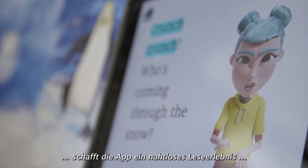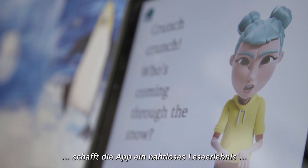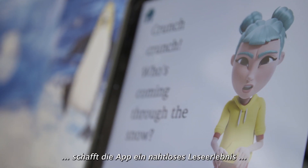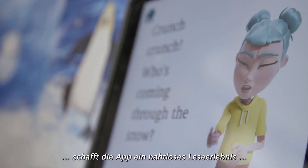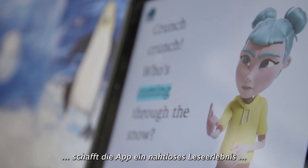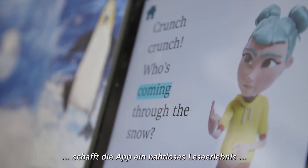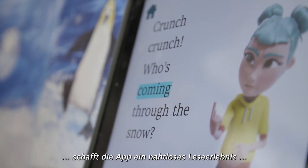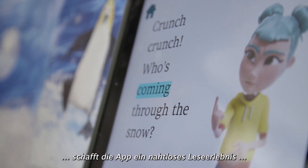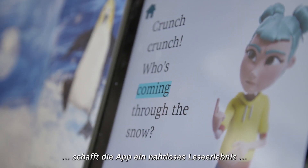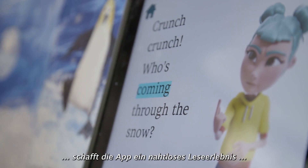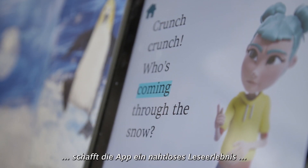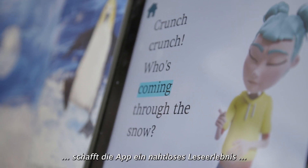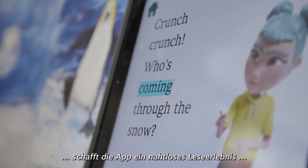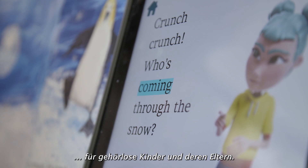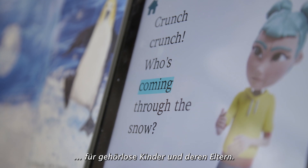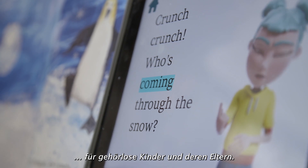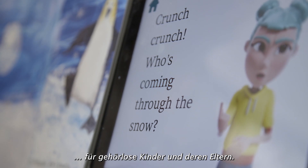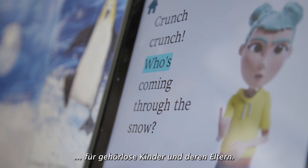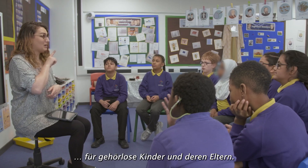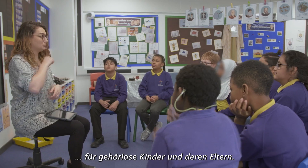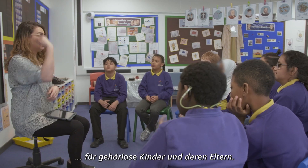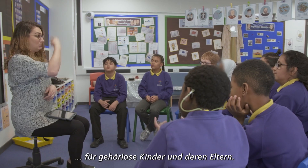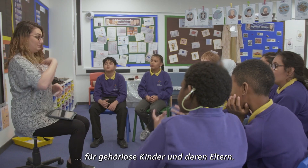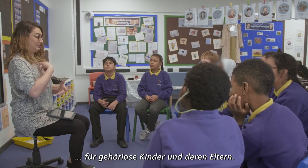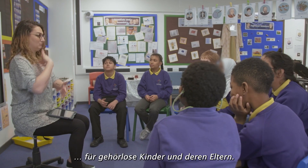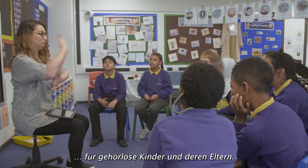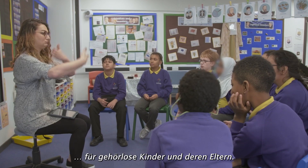ein nahtloses Leseerlebnis für gehörlose Kinder und deren Eltern.